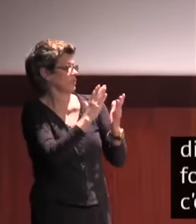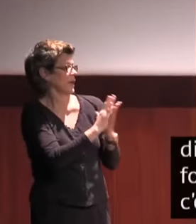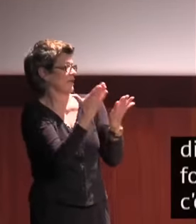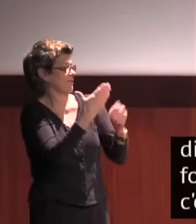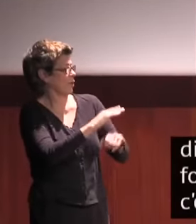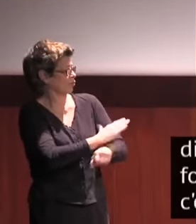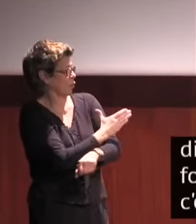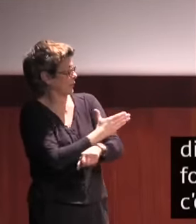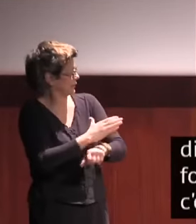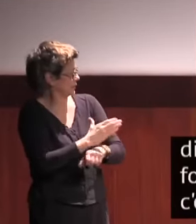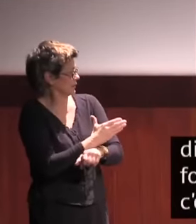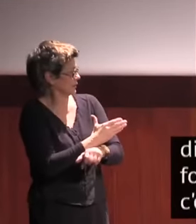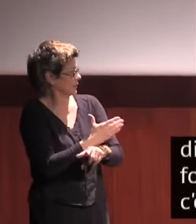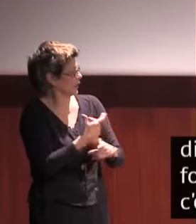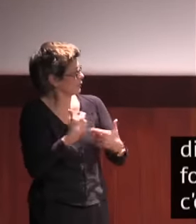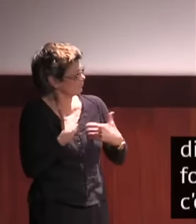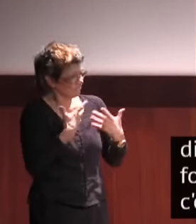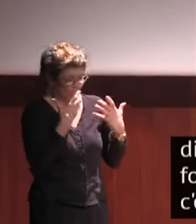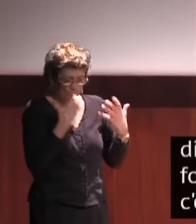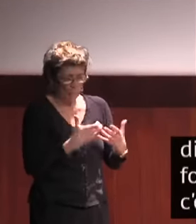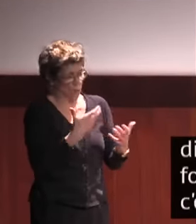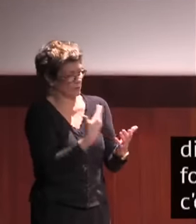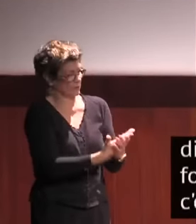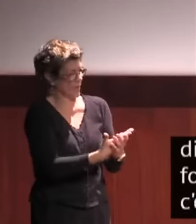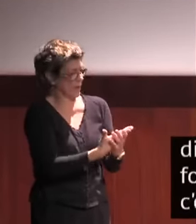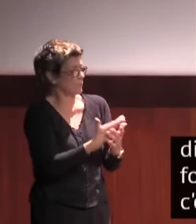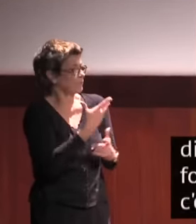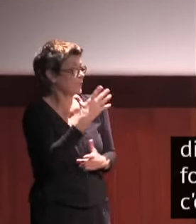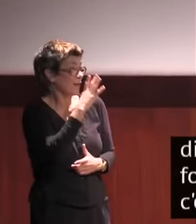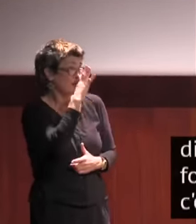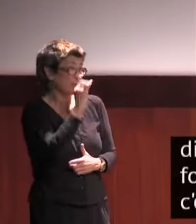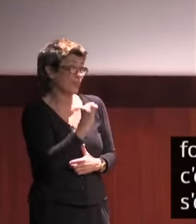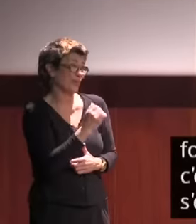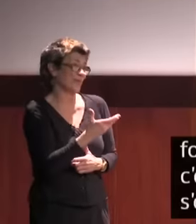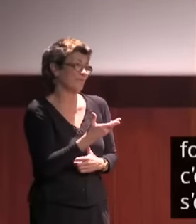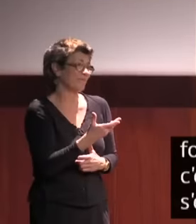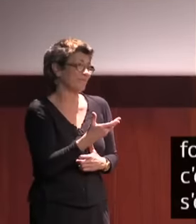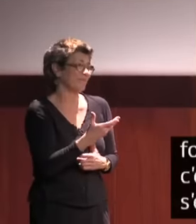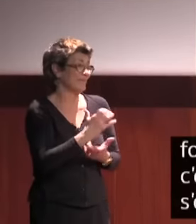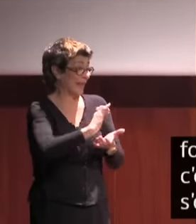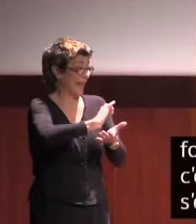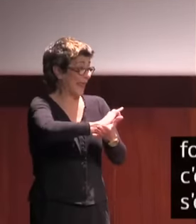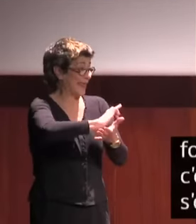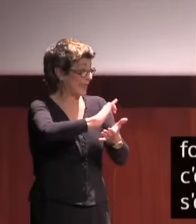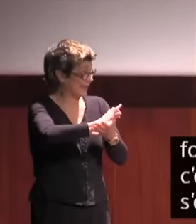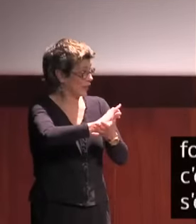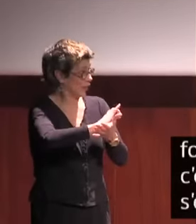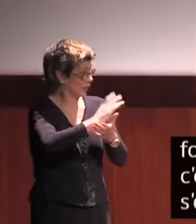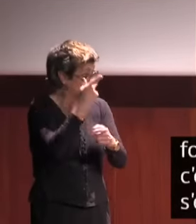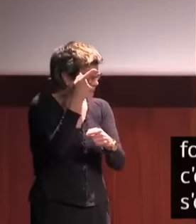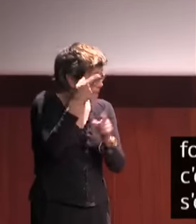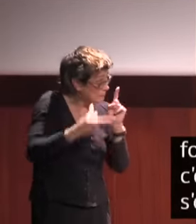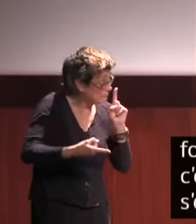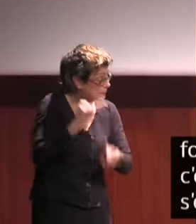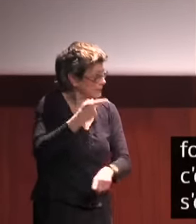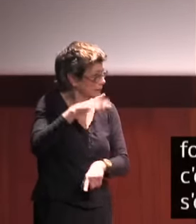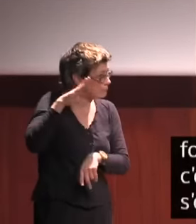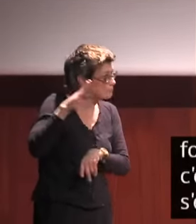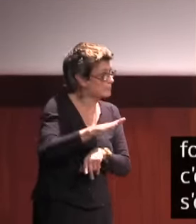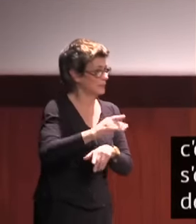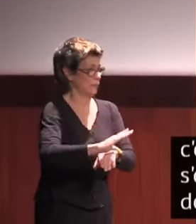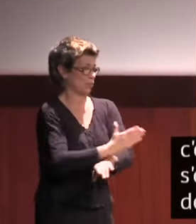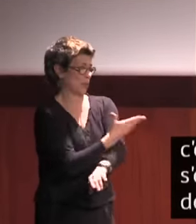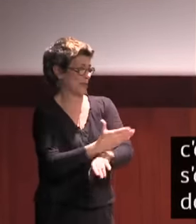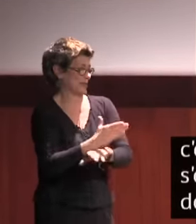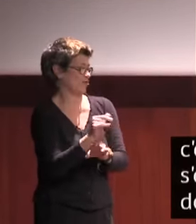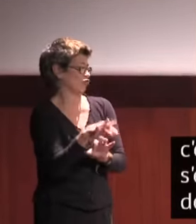une chose à laquelle on s'est beaucoup attaché. C'est aussi pour ça que c'est un éditeur de poésie, qui est